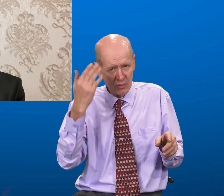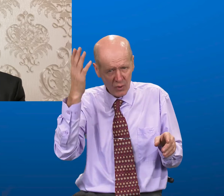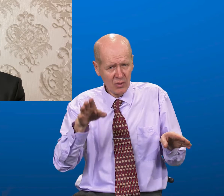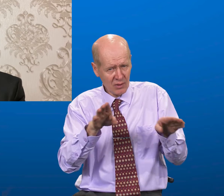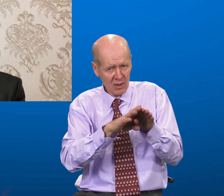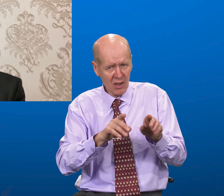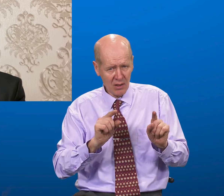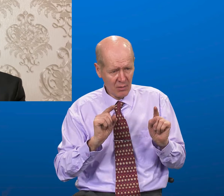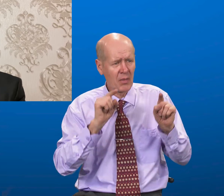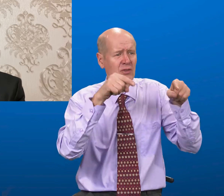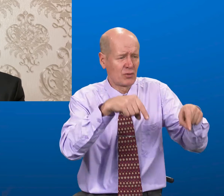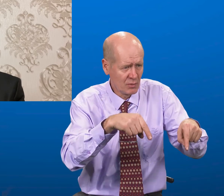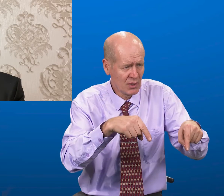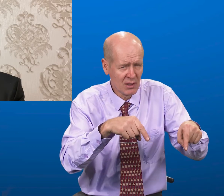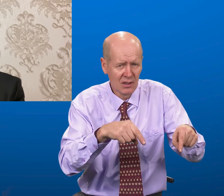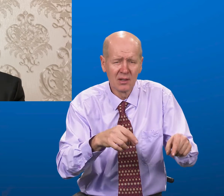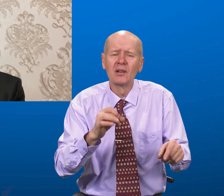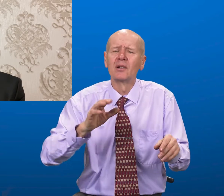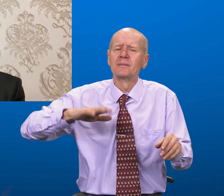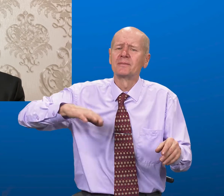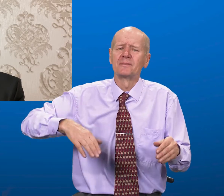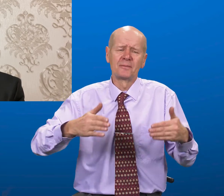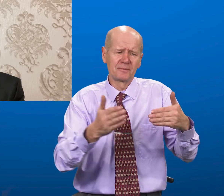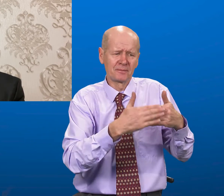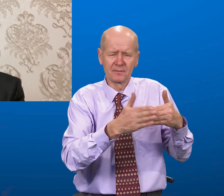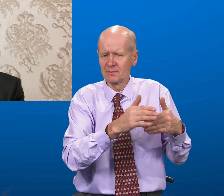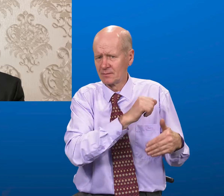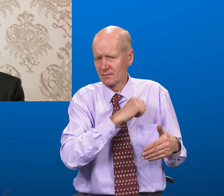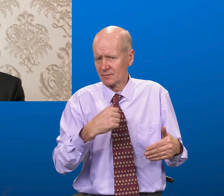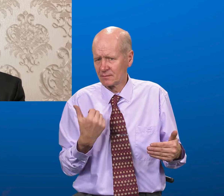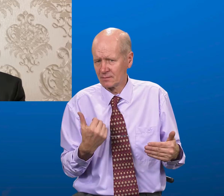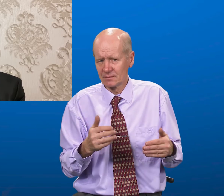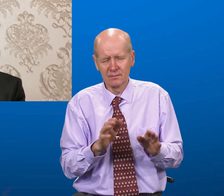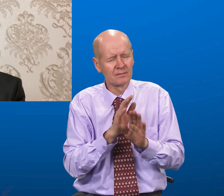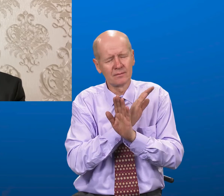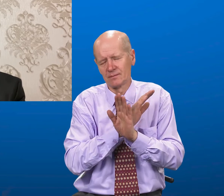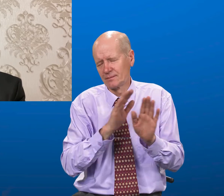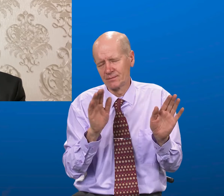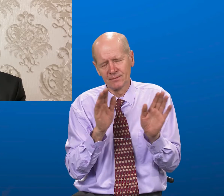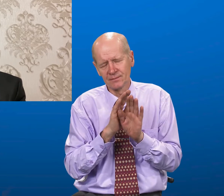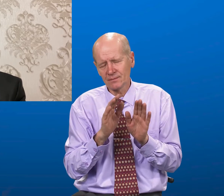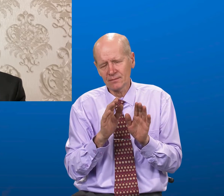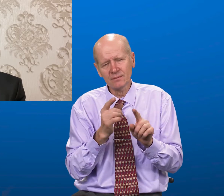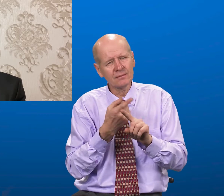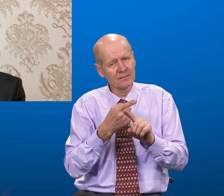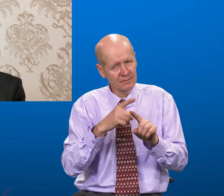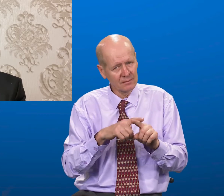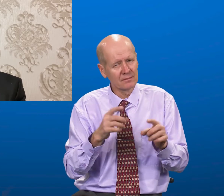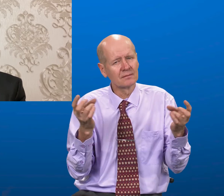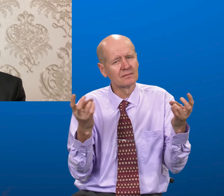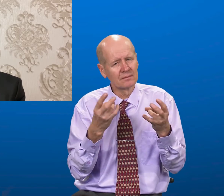собирается ожесточить, а потом наказывает его за это. Есть